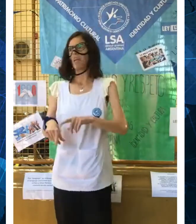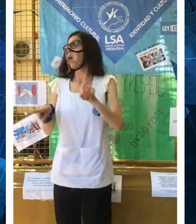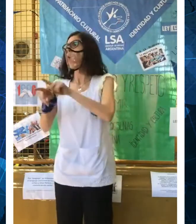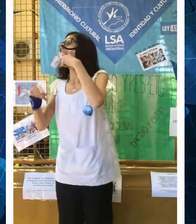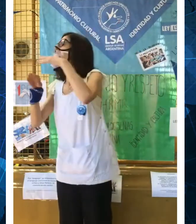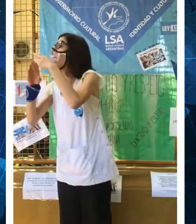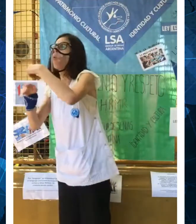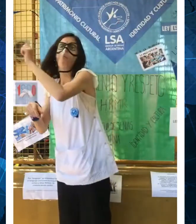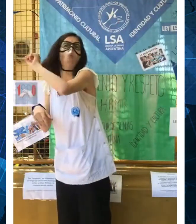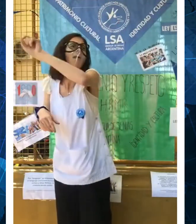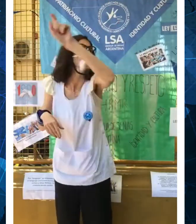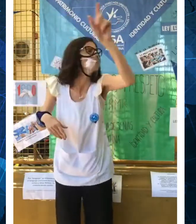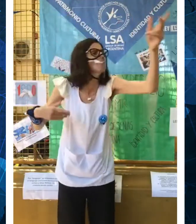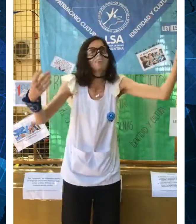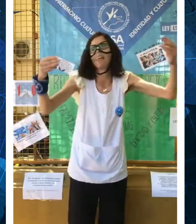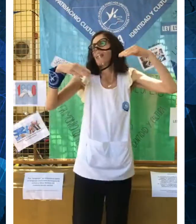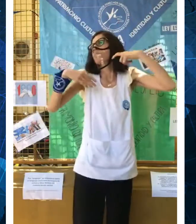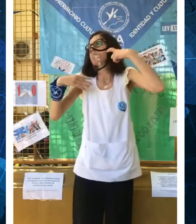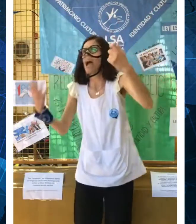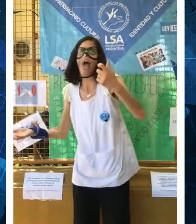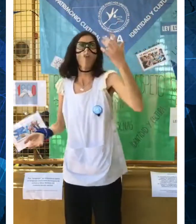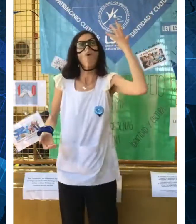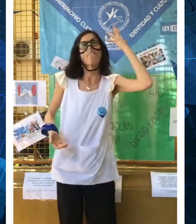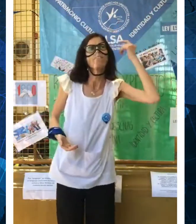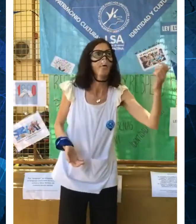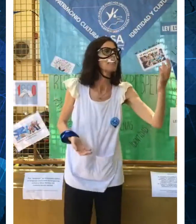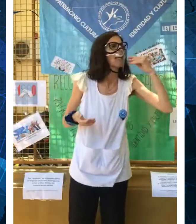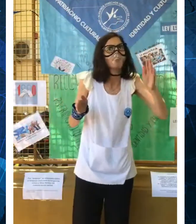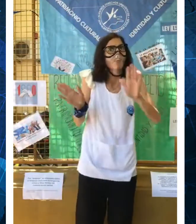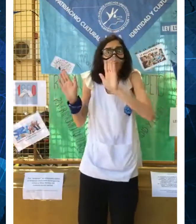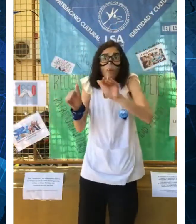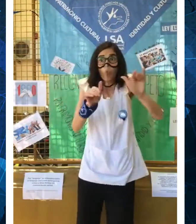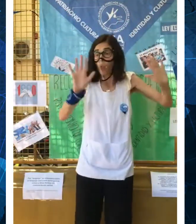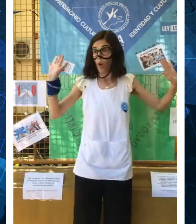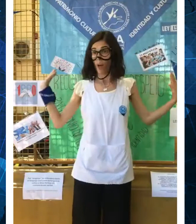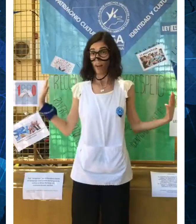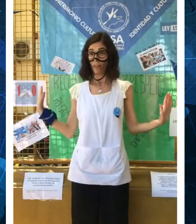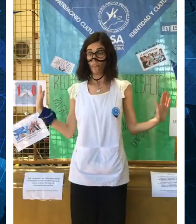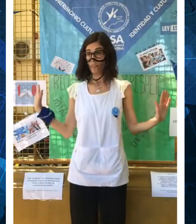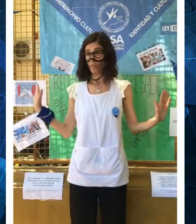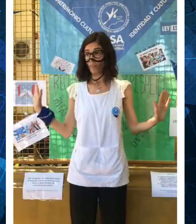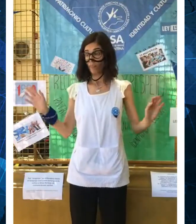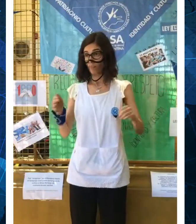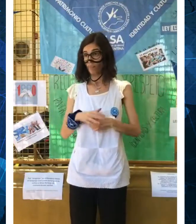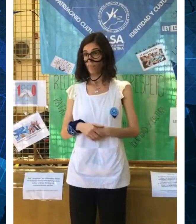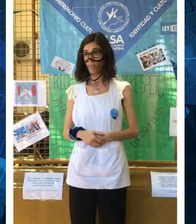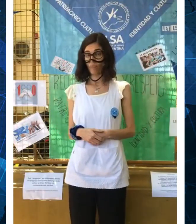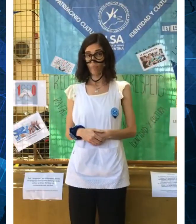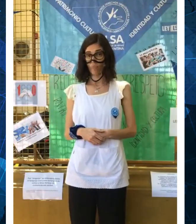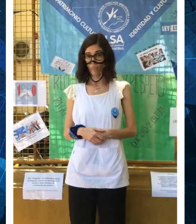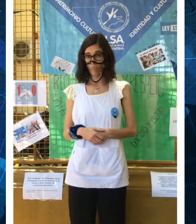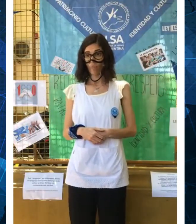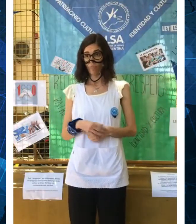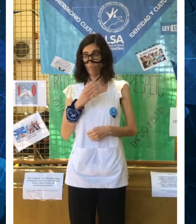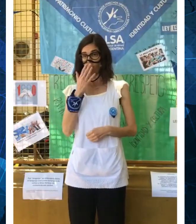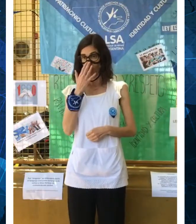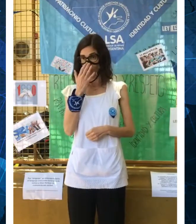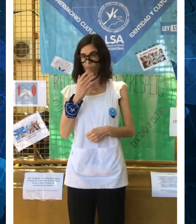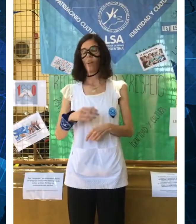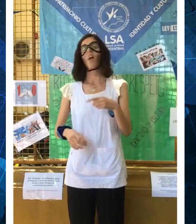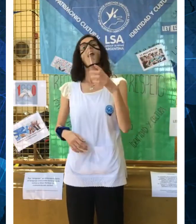construye nuestra identidad, nuestra cultura, al igual que ocurre con cualquier otro idioma, el español, el francés y demás, es lo